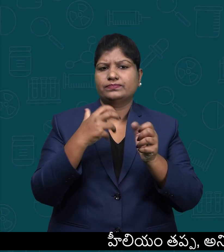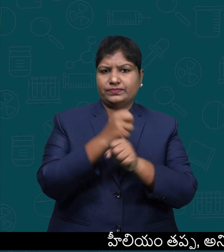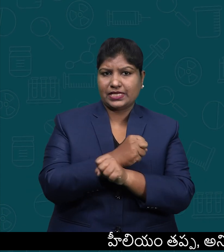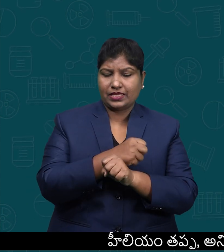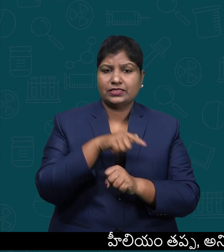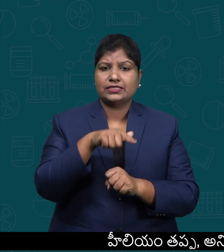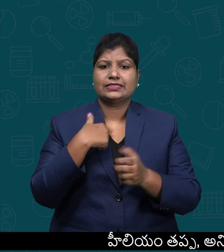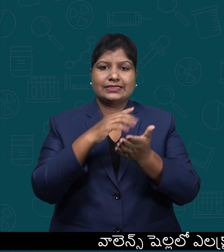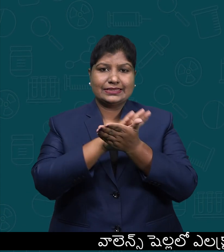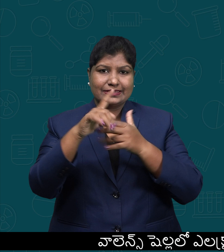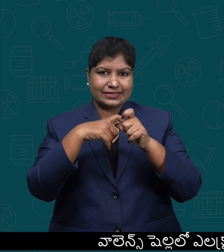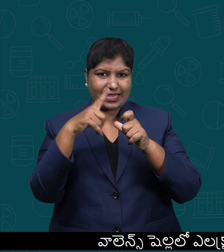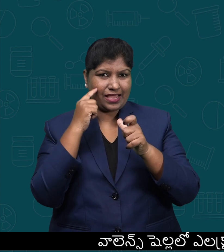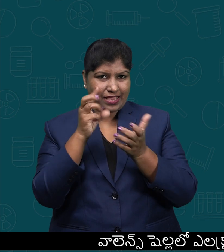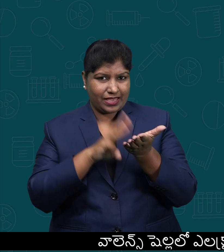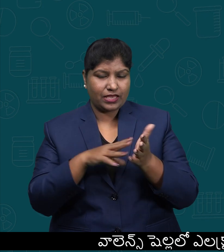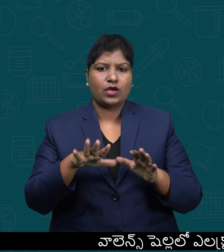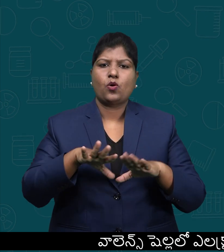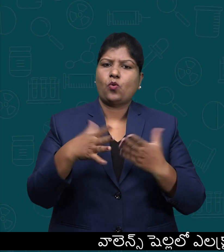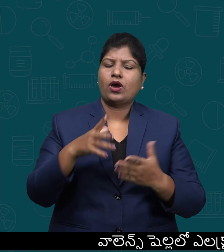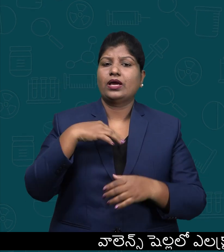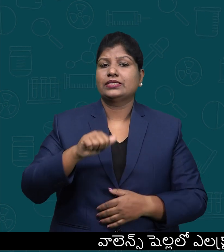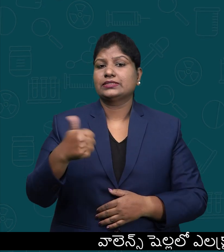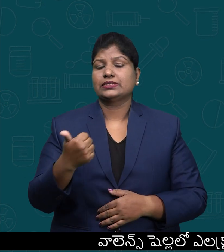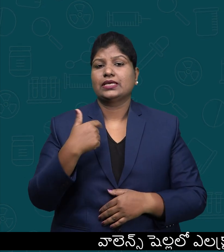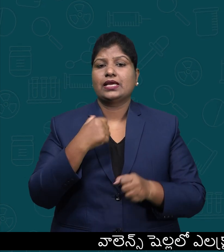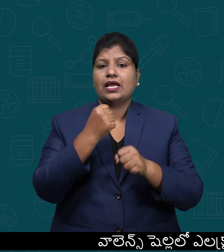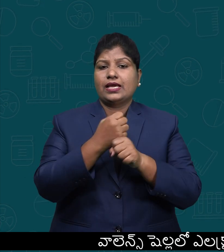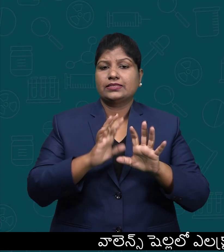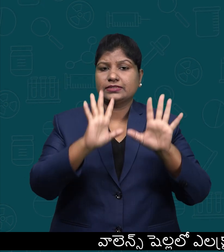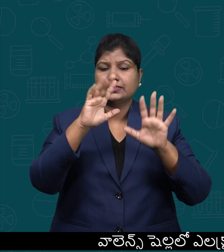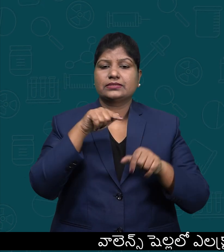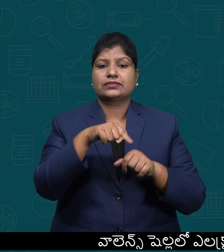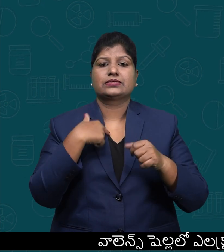వాయువులు వాటి వాలెన్స్ షెల్లలో ఎలక్ట్రాన్ కాన్ఫిగరేషన్ను కలిగి ఉంటాయి.